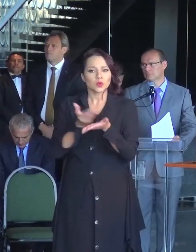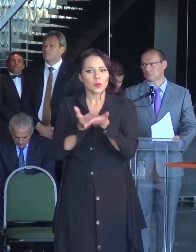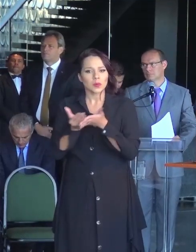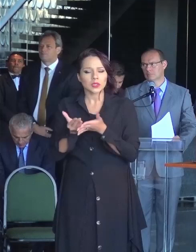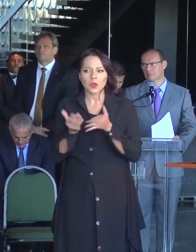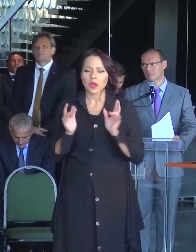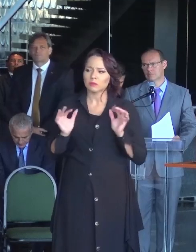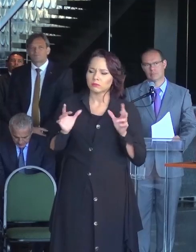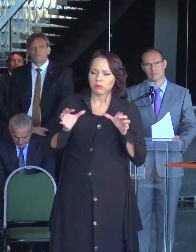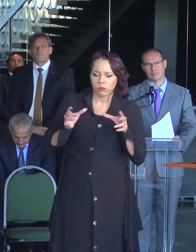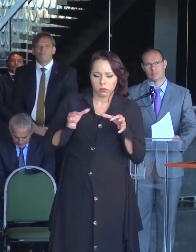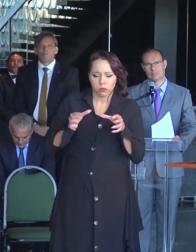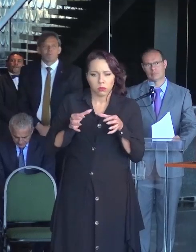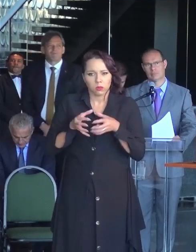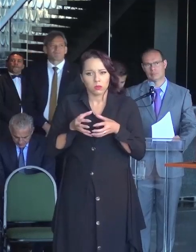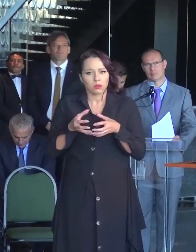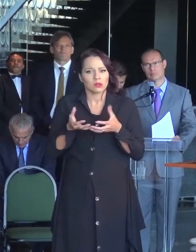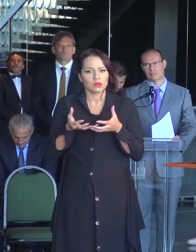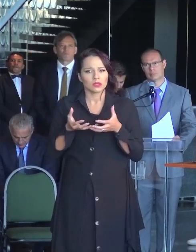se aglutinar